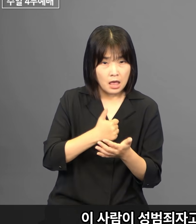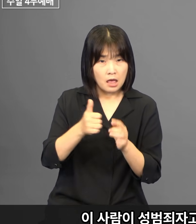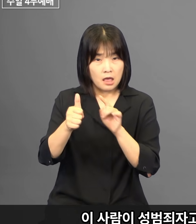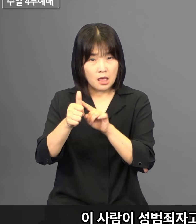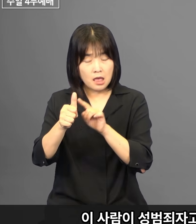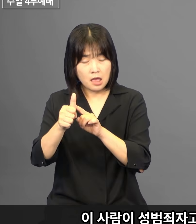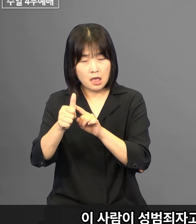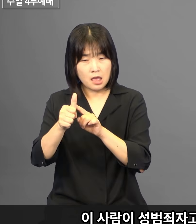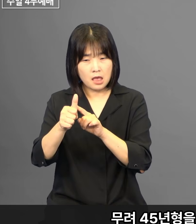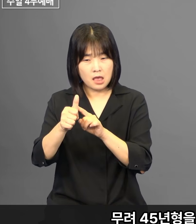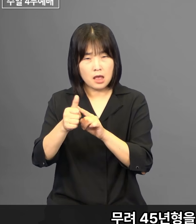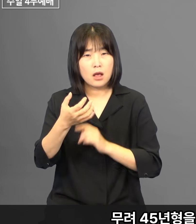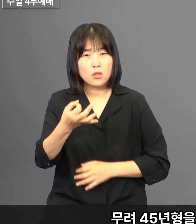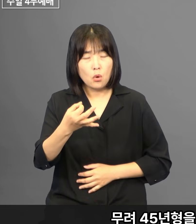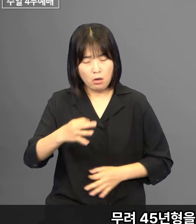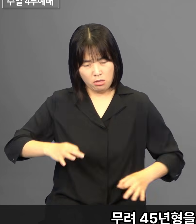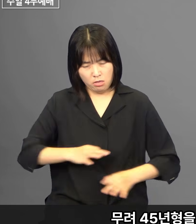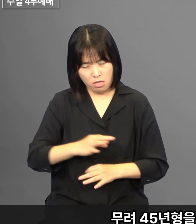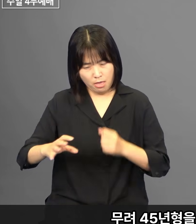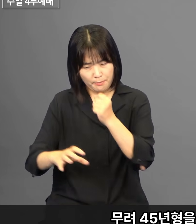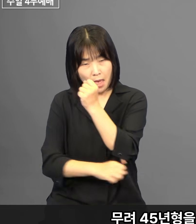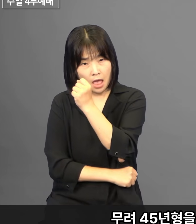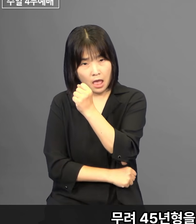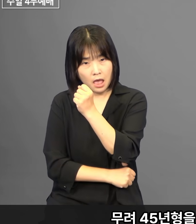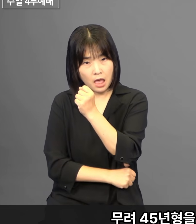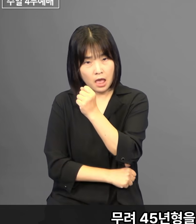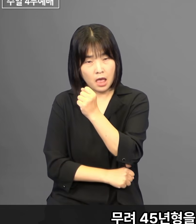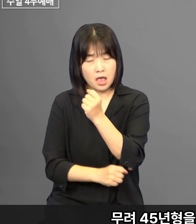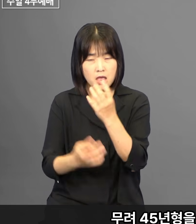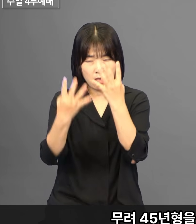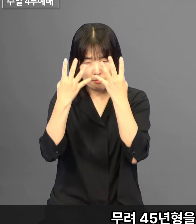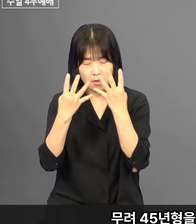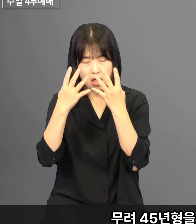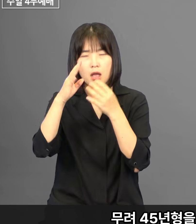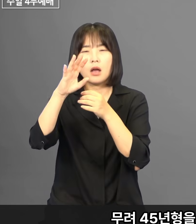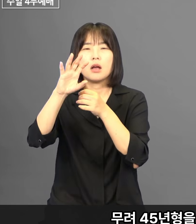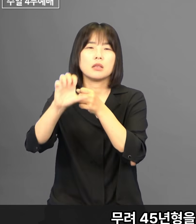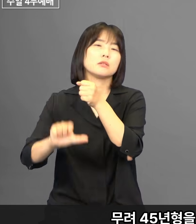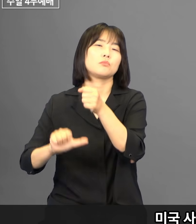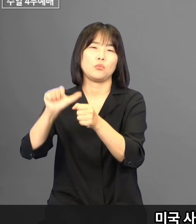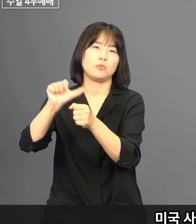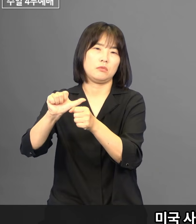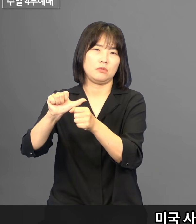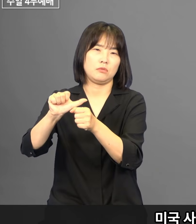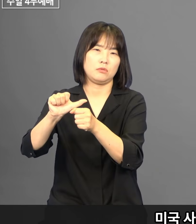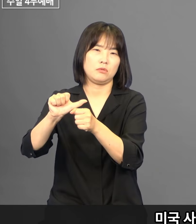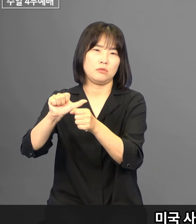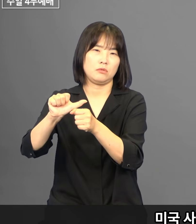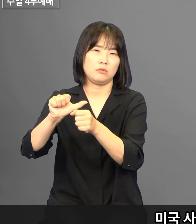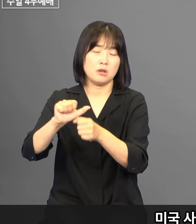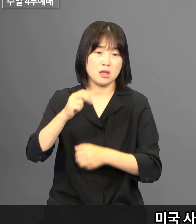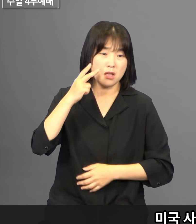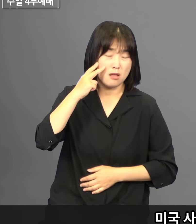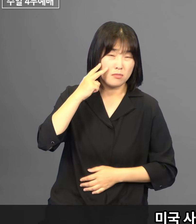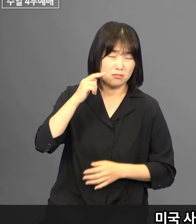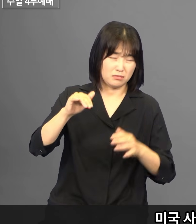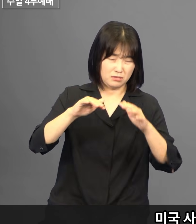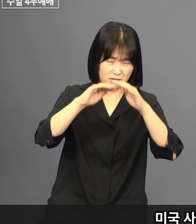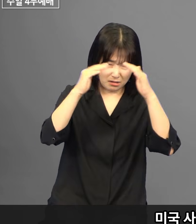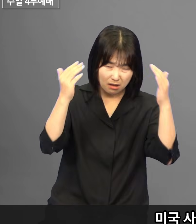재정사고를 일으켜서 무려 45년형을 받고 감옥에 들어갑니다. 미국 사회의